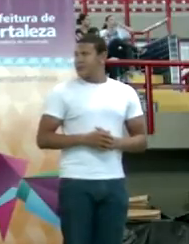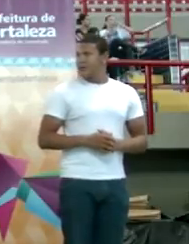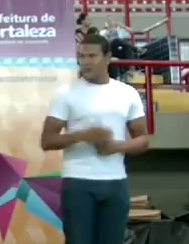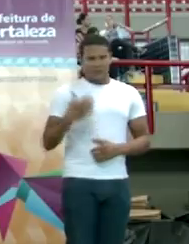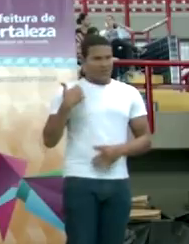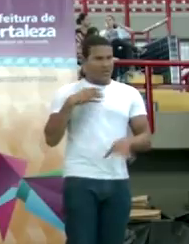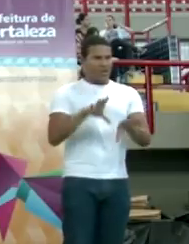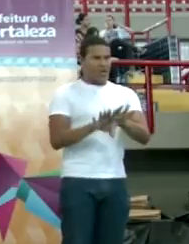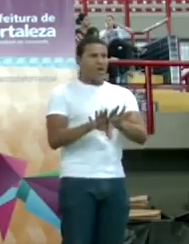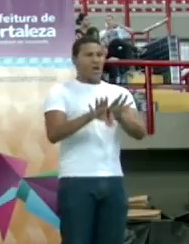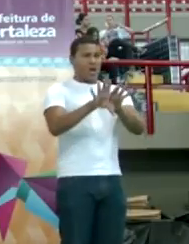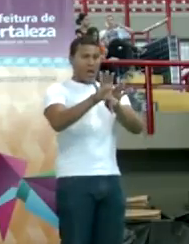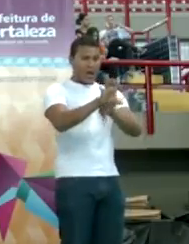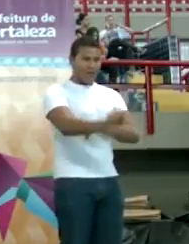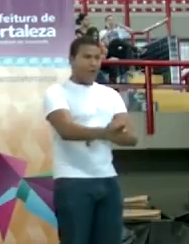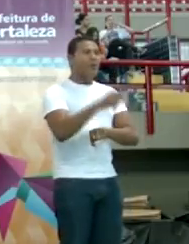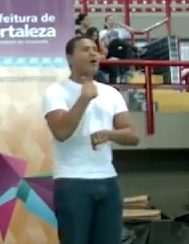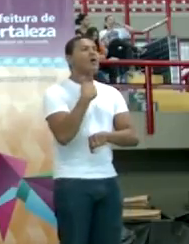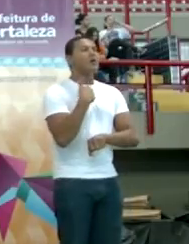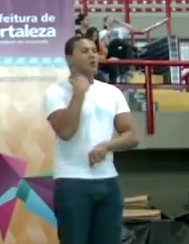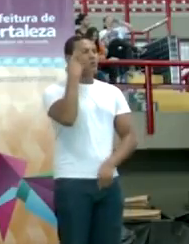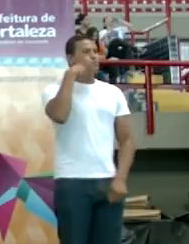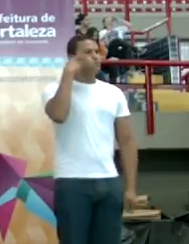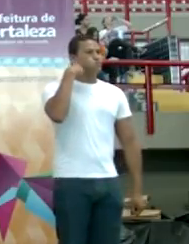Me formei em Direito.